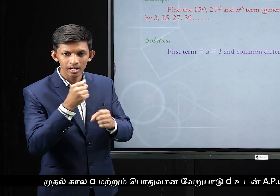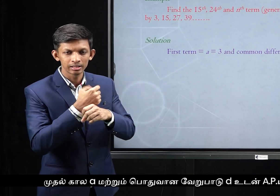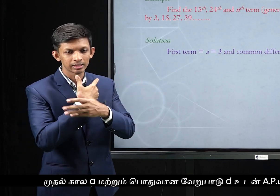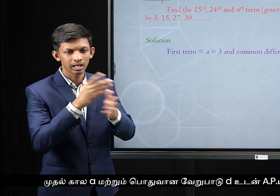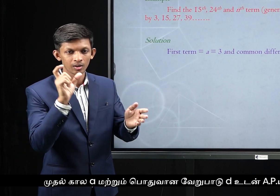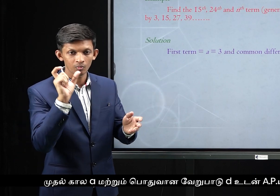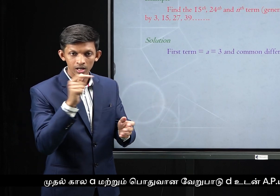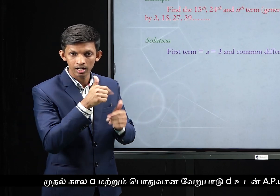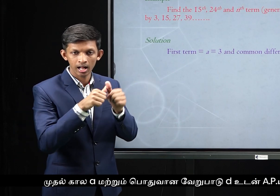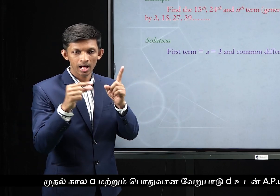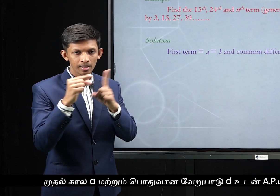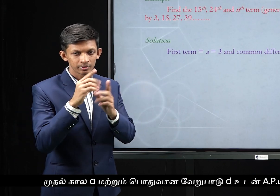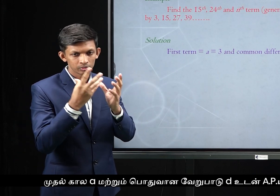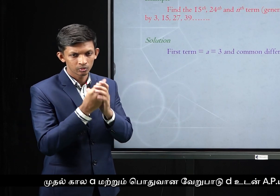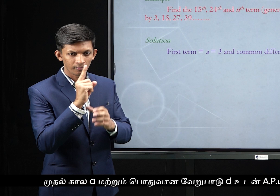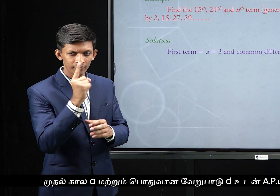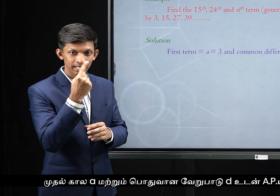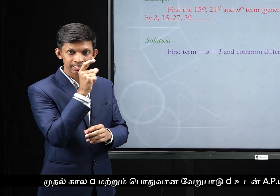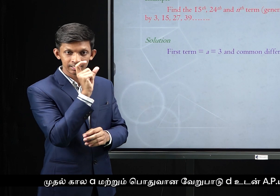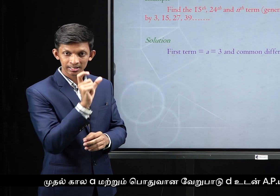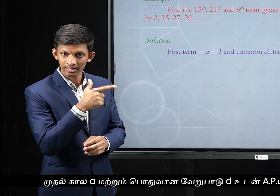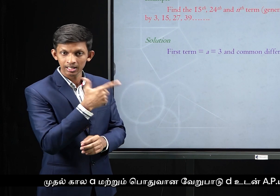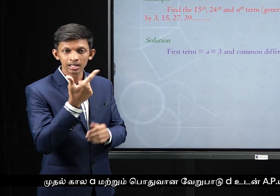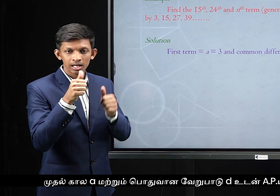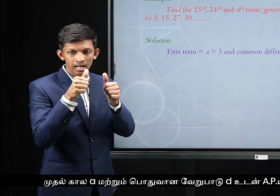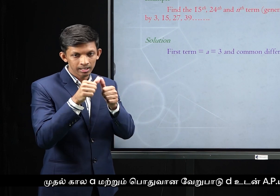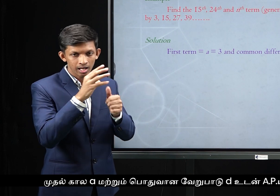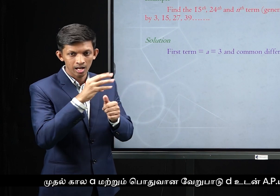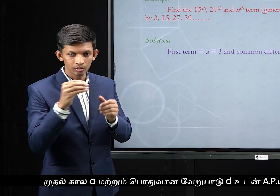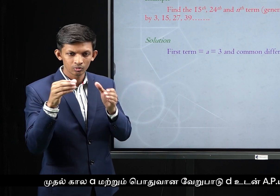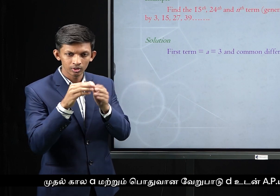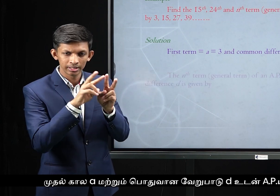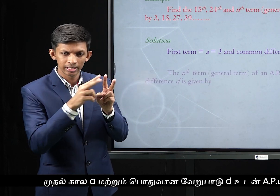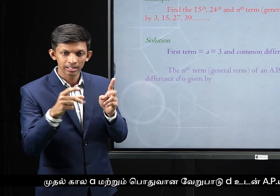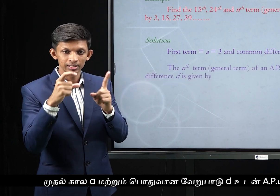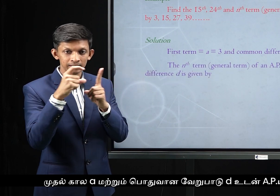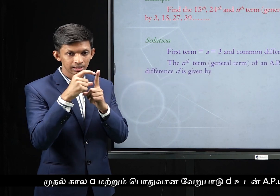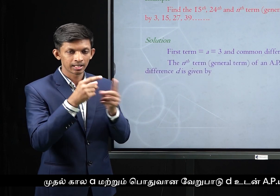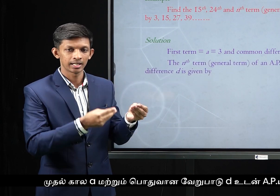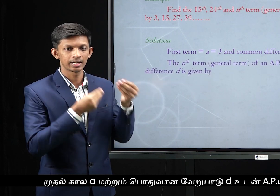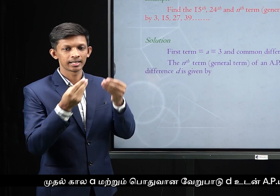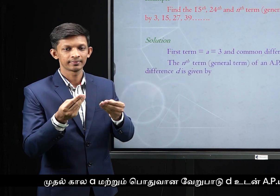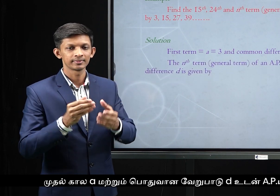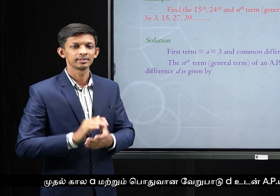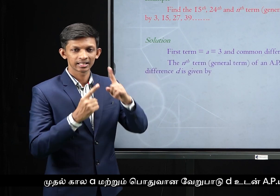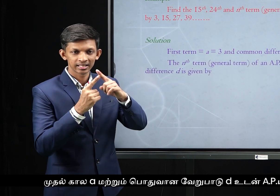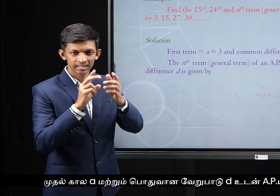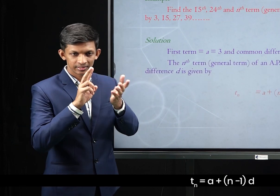காலம் ஏ மற்றும் பொதுவான வேறுபாடு டி உடன் ஏபியின் எண்ணாவது பகுதி அதாவது பொதுச்சொல்